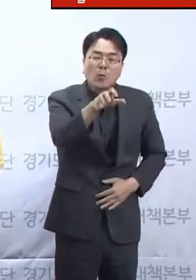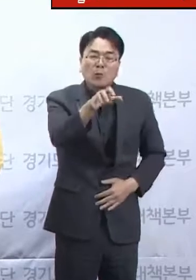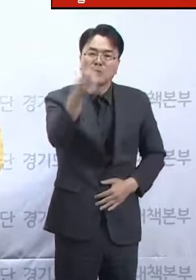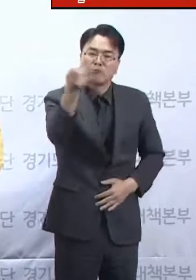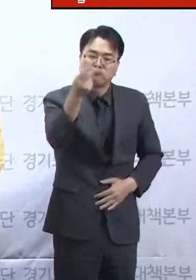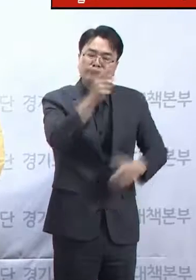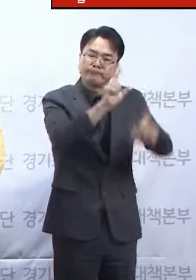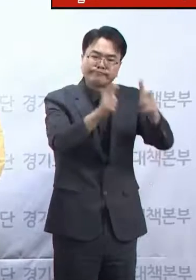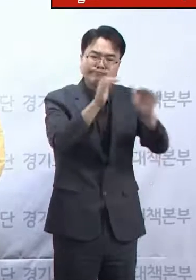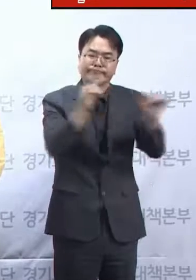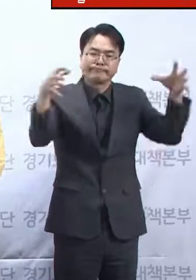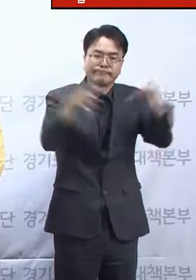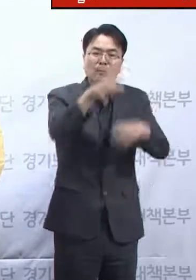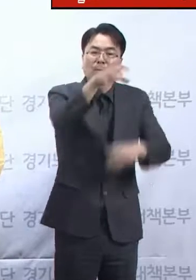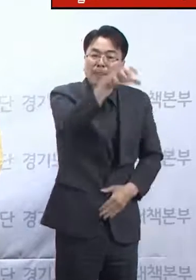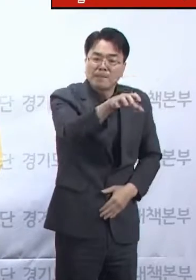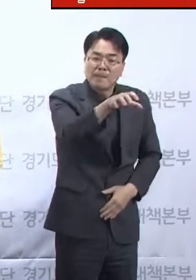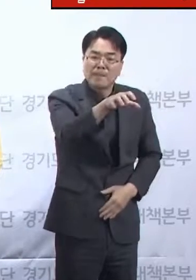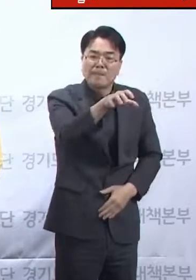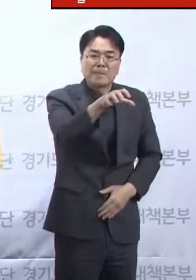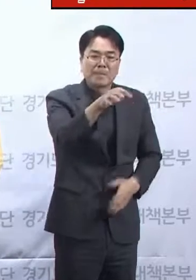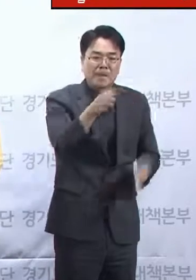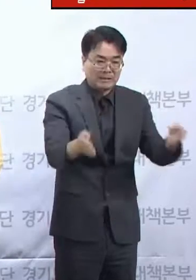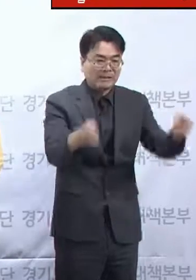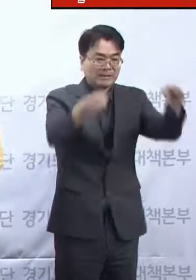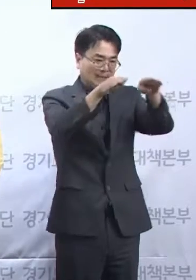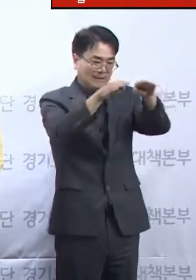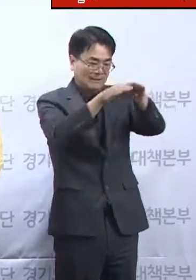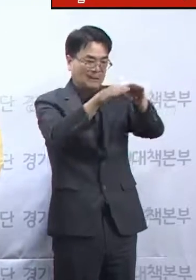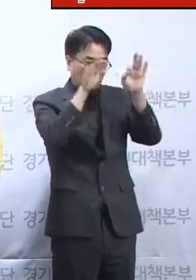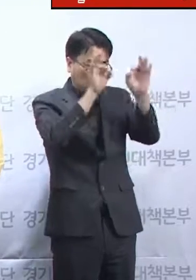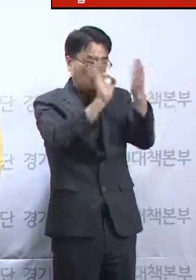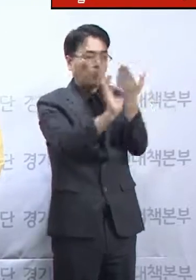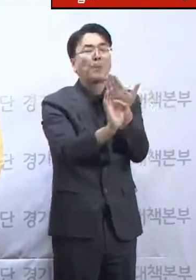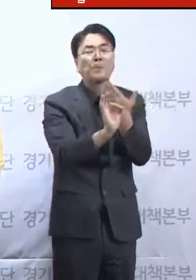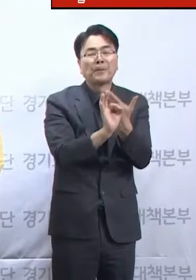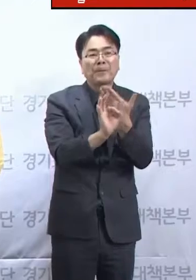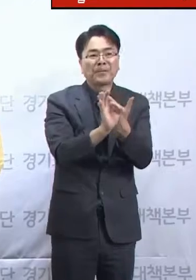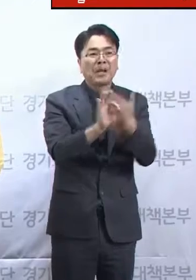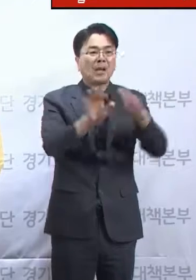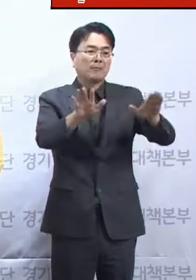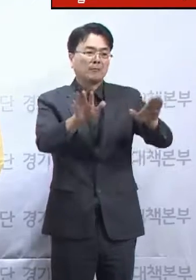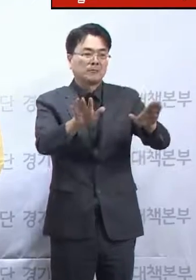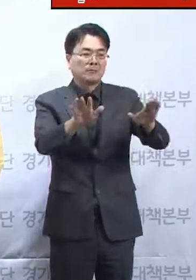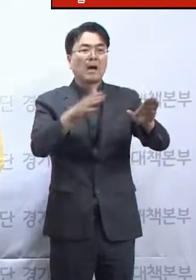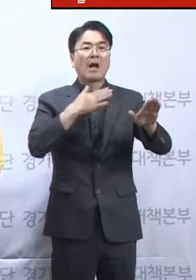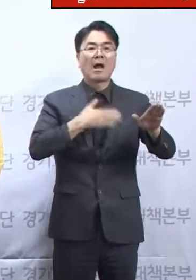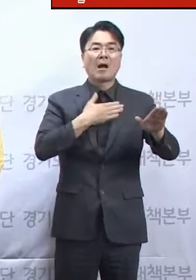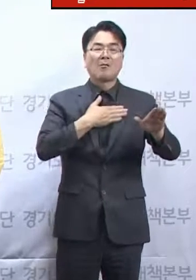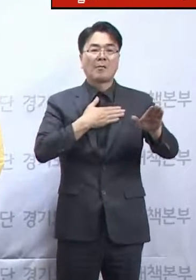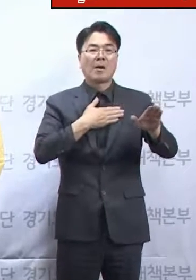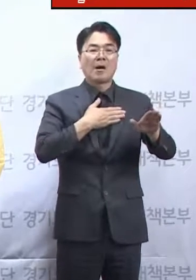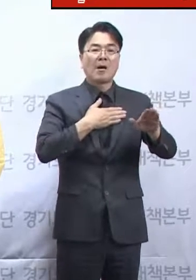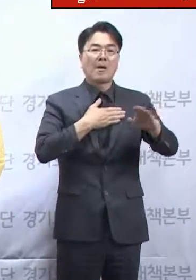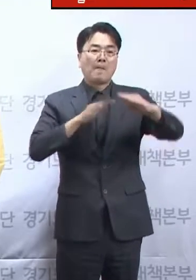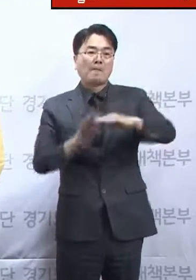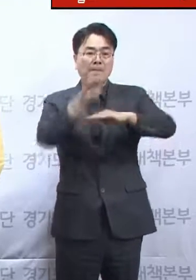또는 다중이 모이고 있는 여러 시설들 이번에 파주에서도 일어났습니다만